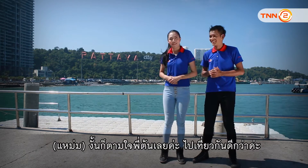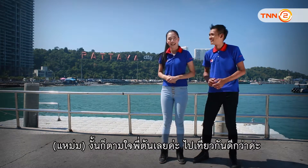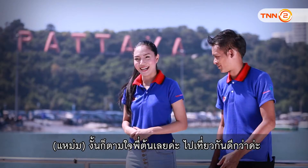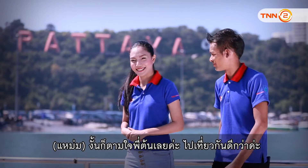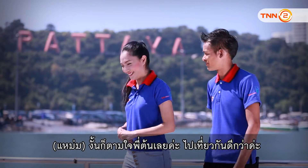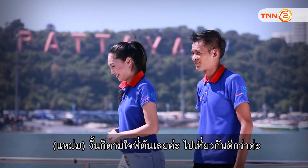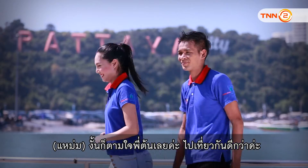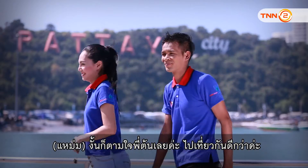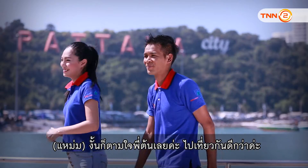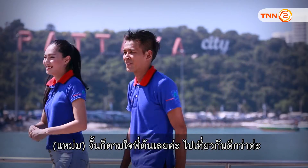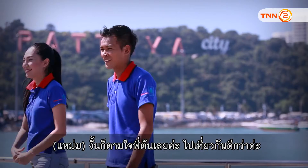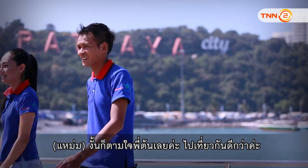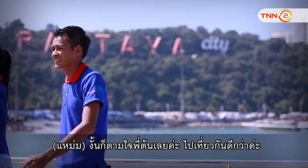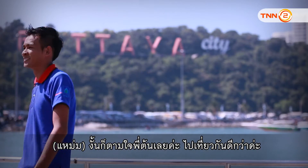าค่ะ